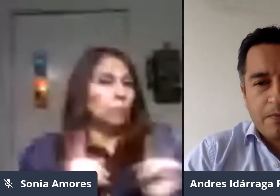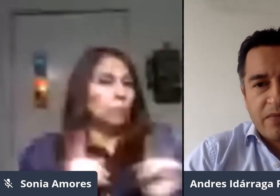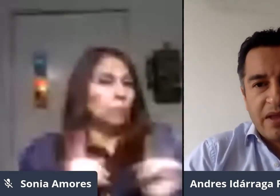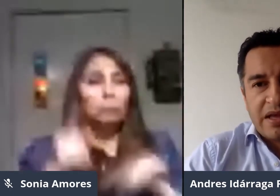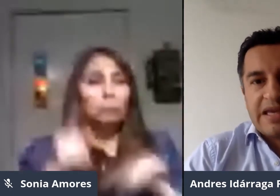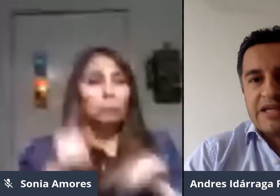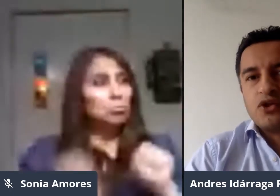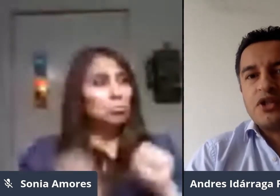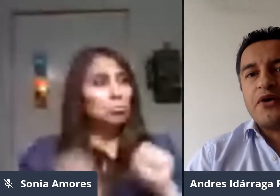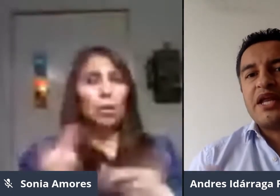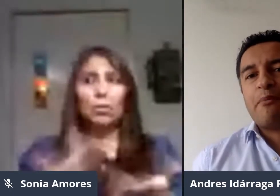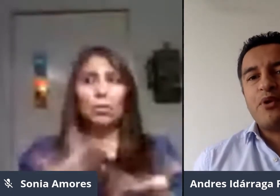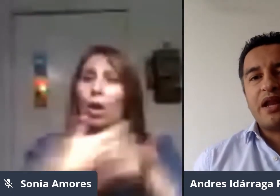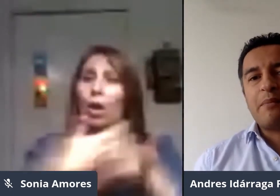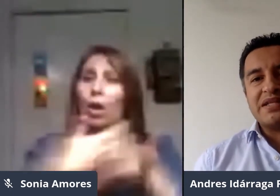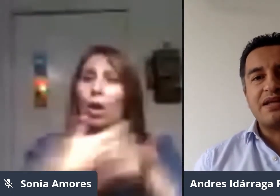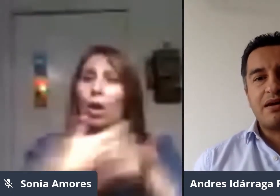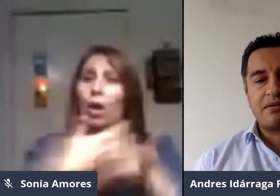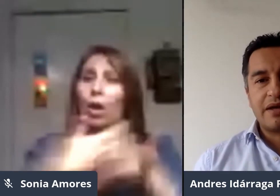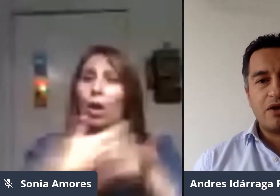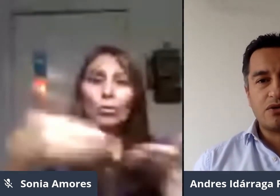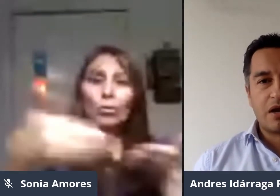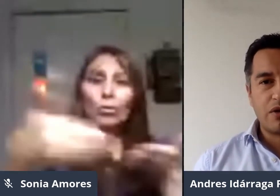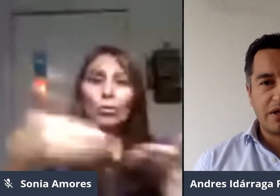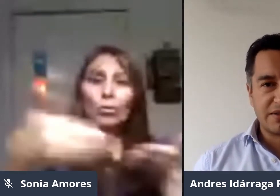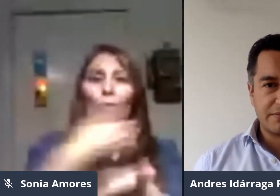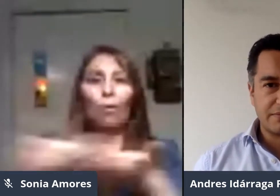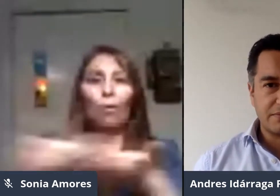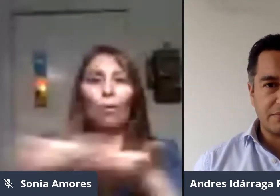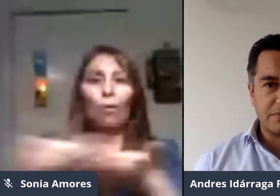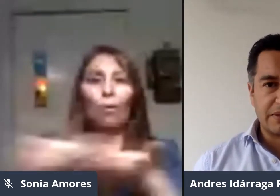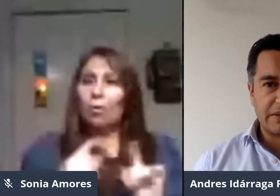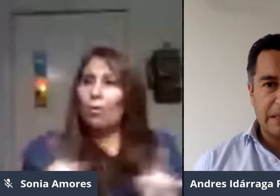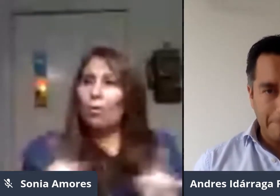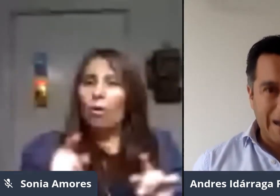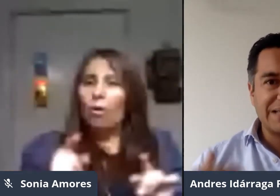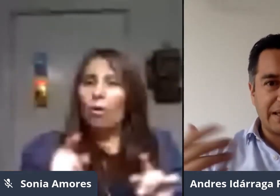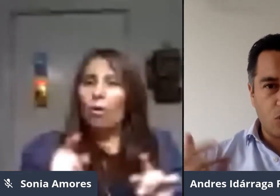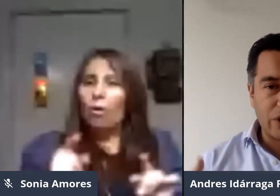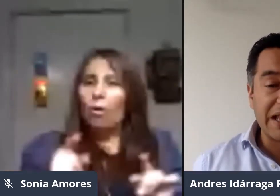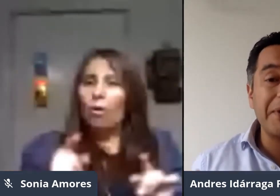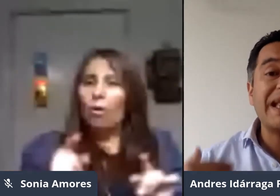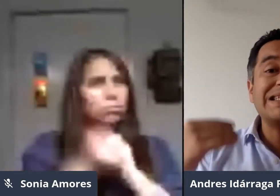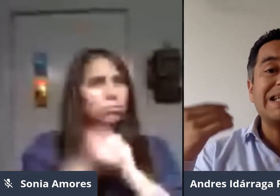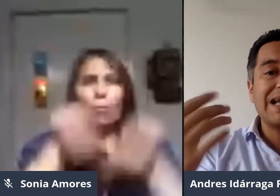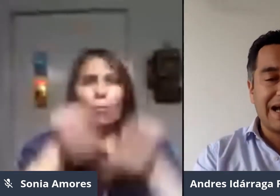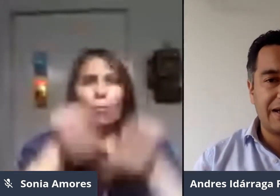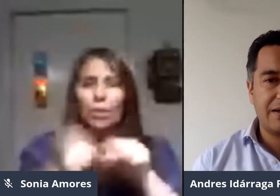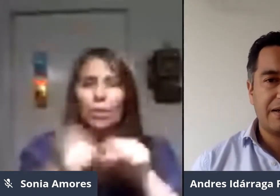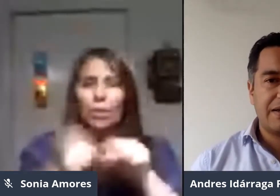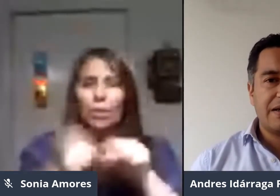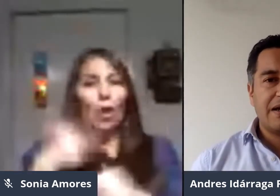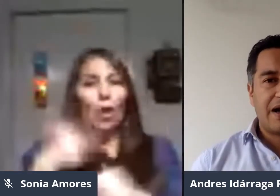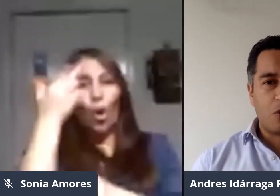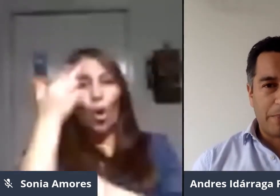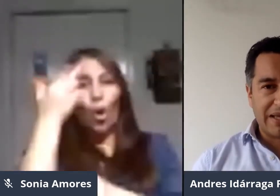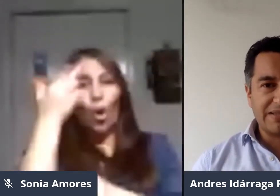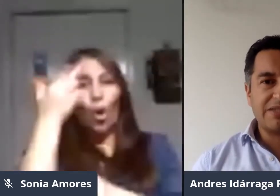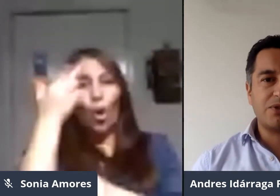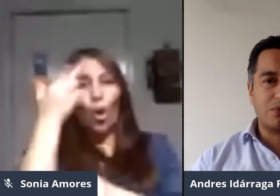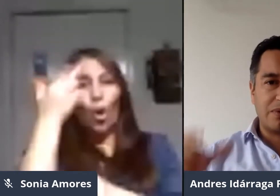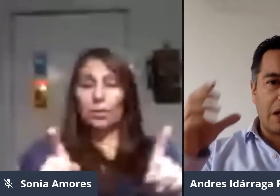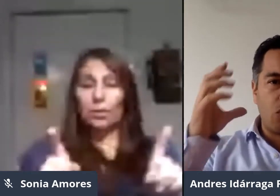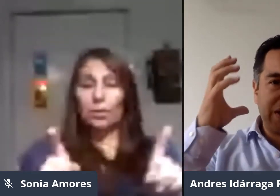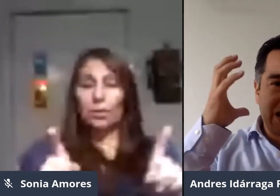consumo, y eso nos debería poner a pensar en otras lógicas que pasan o que deberían llegar a